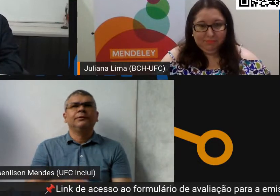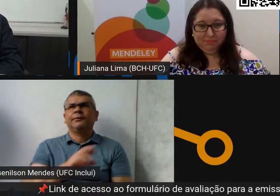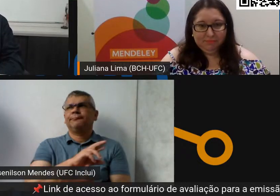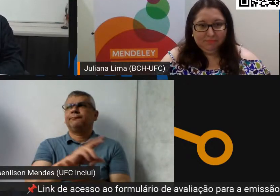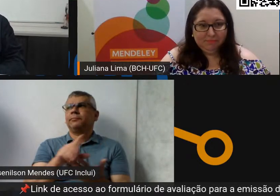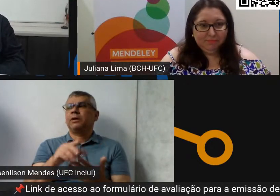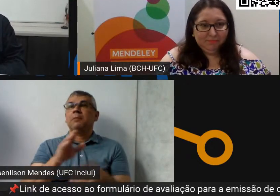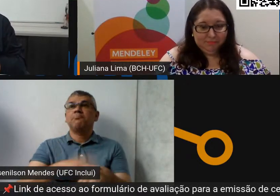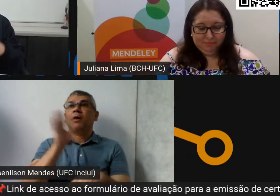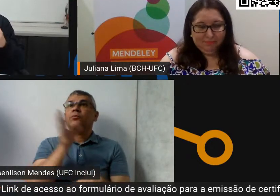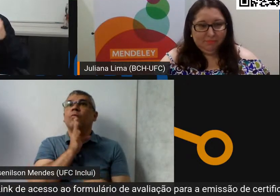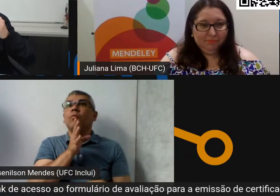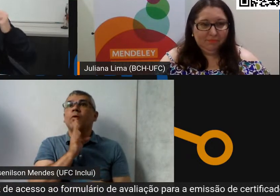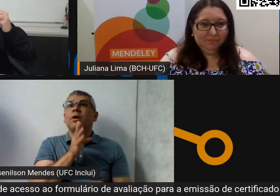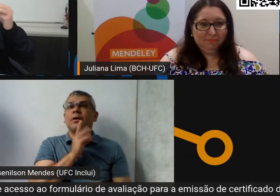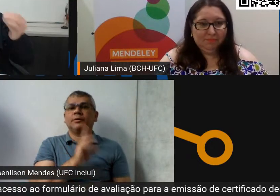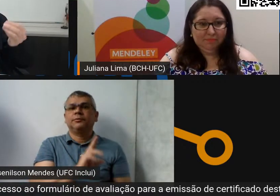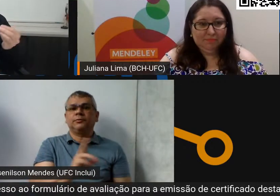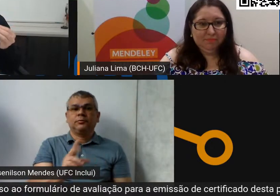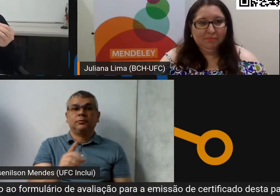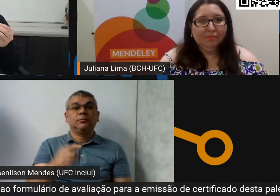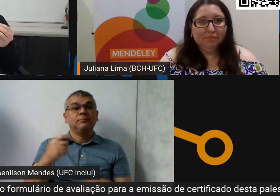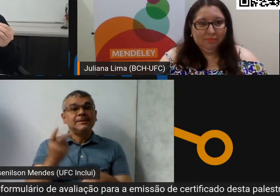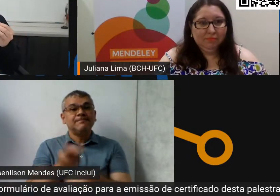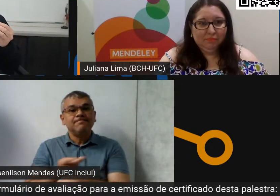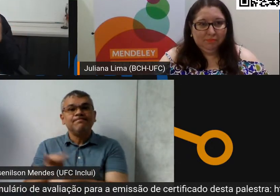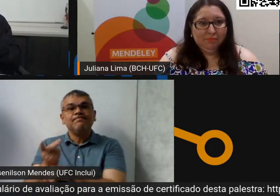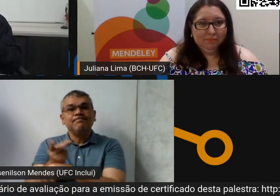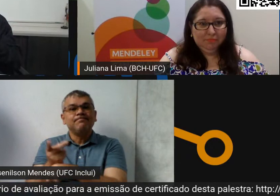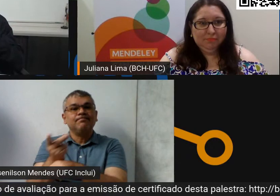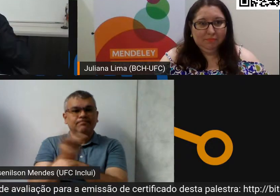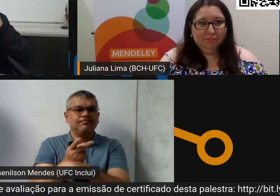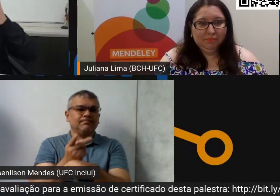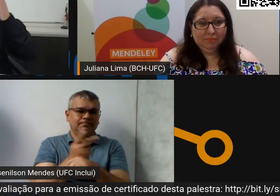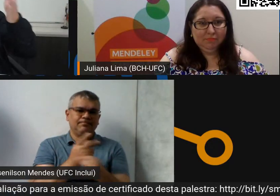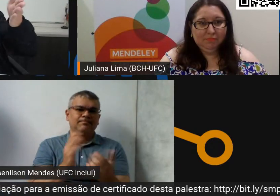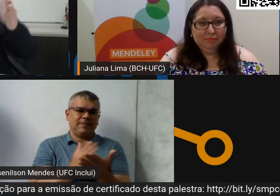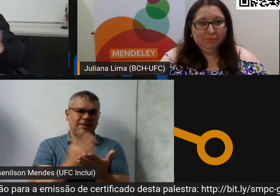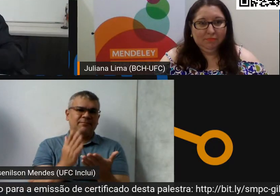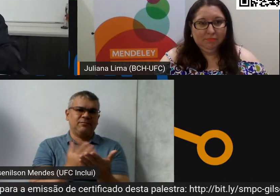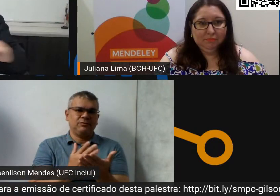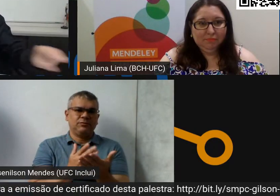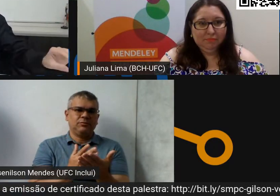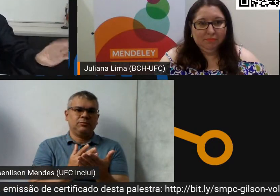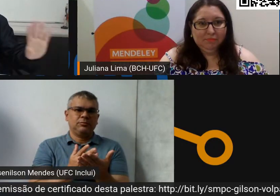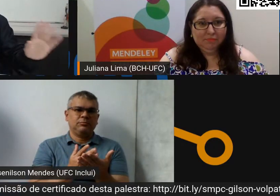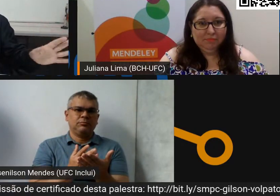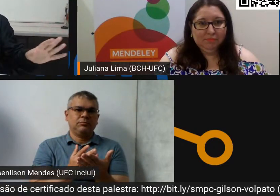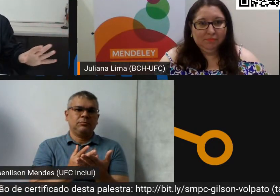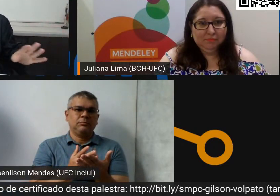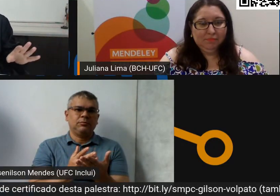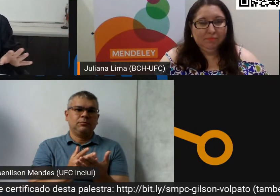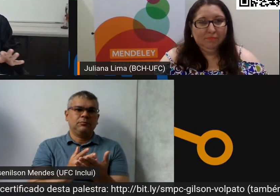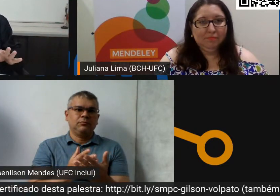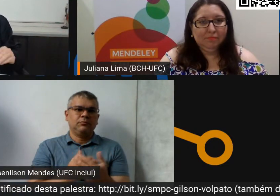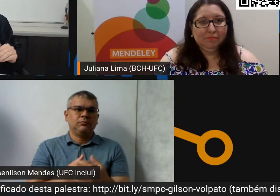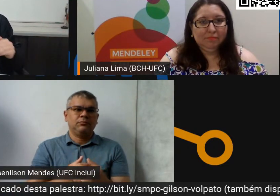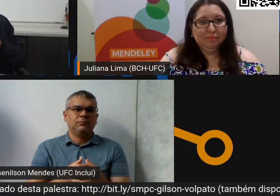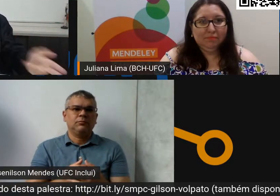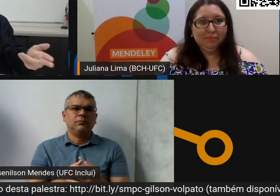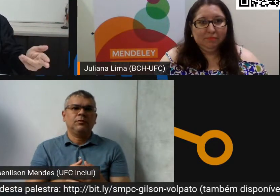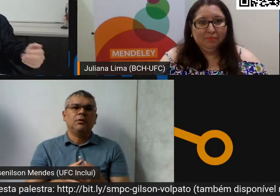mais conhecidas. Você tem que perambular por essas revistas. Não você vai publicar nela. Na PLOS ONE você deve, na PLOS ONE faz